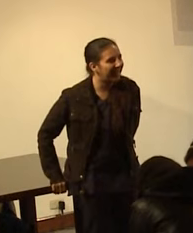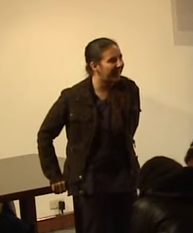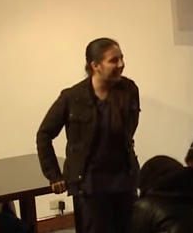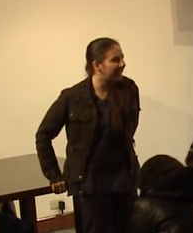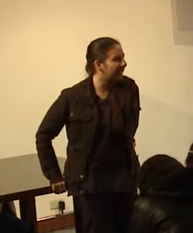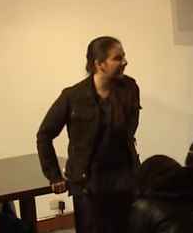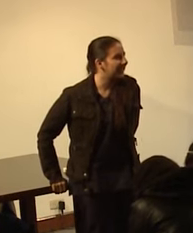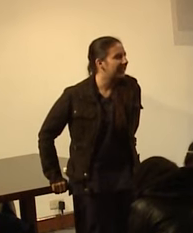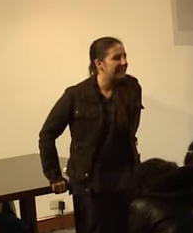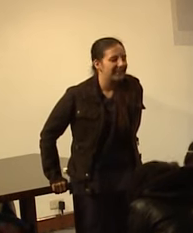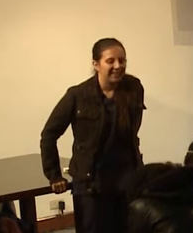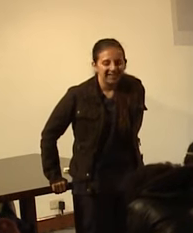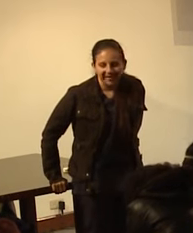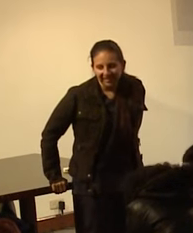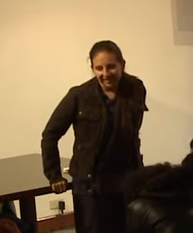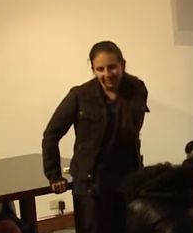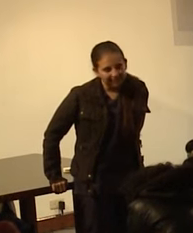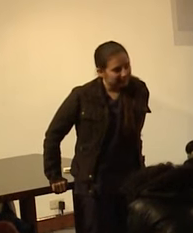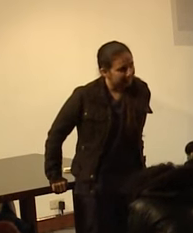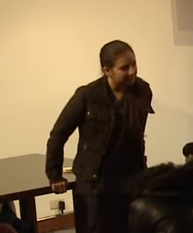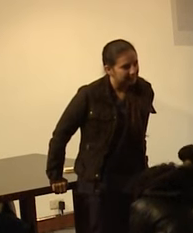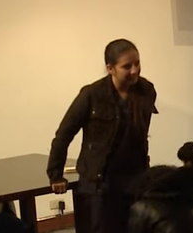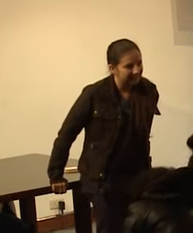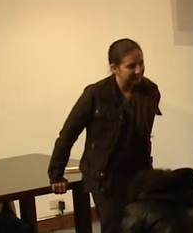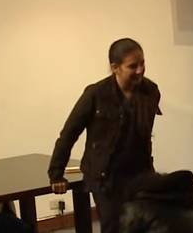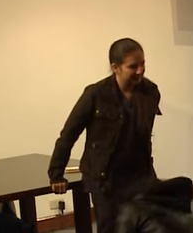¿Quién escuchó toda la descripción?